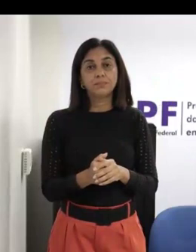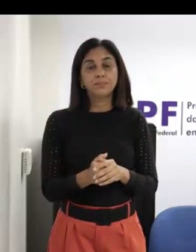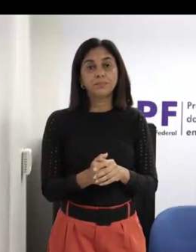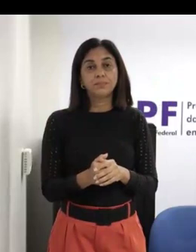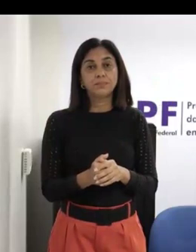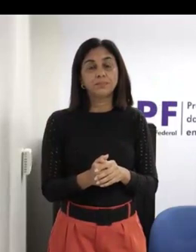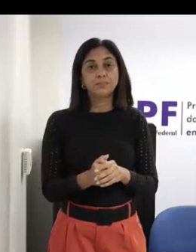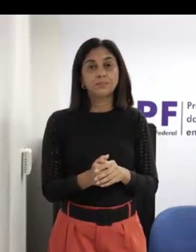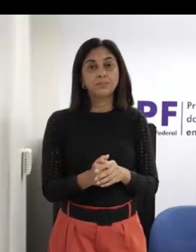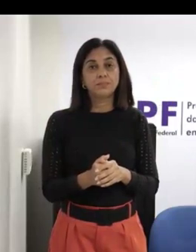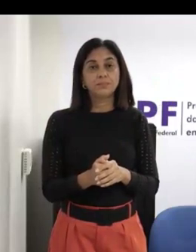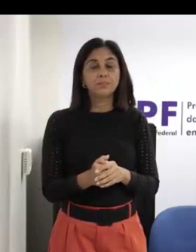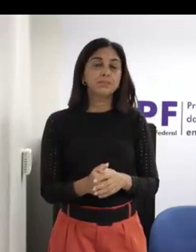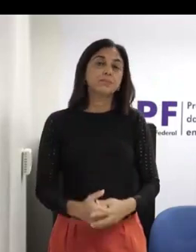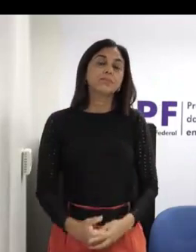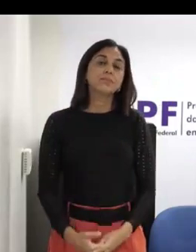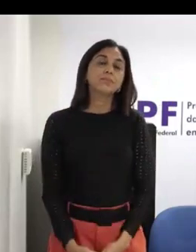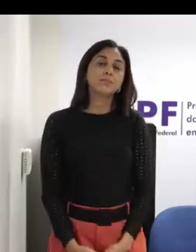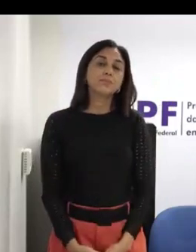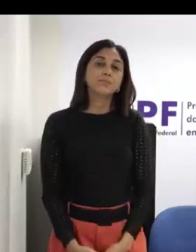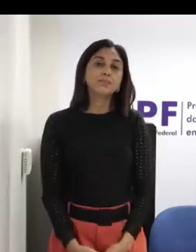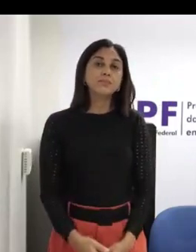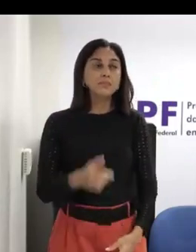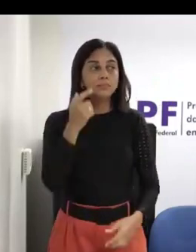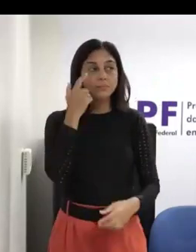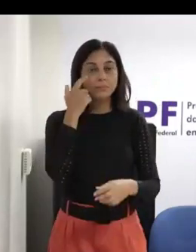fazermos o compartilhamento e passarmos os slides